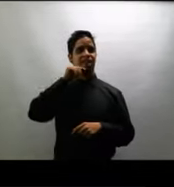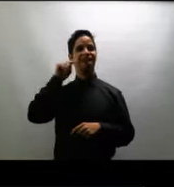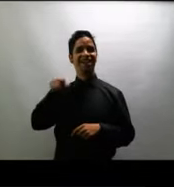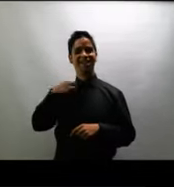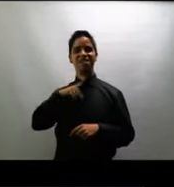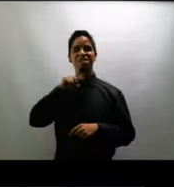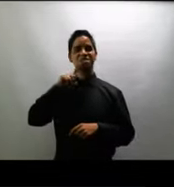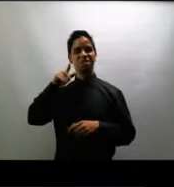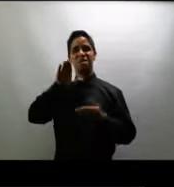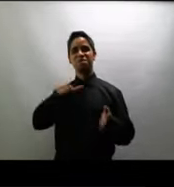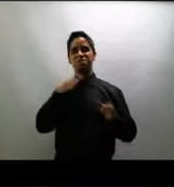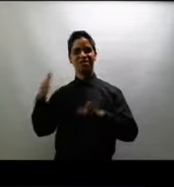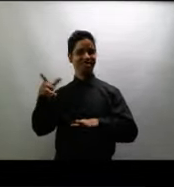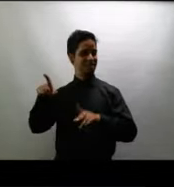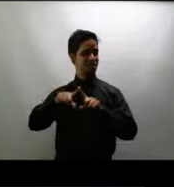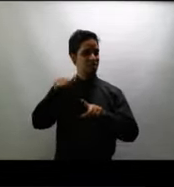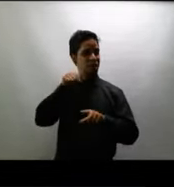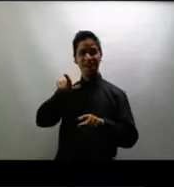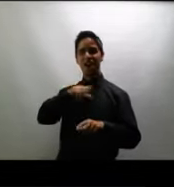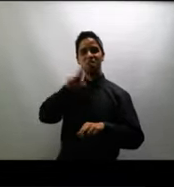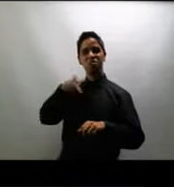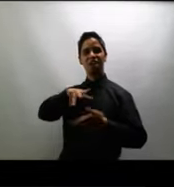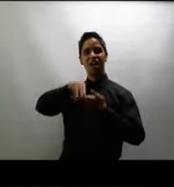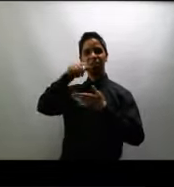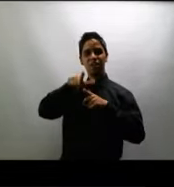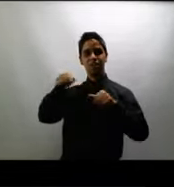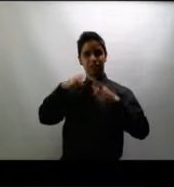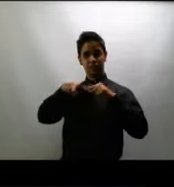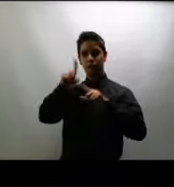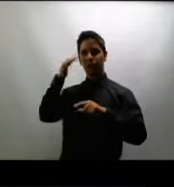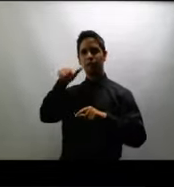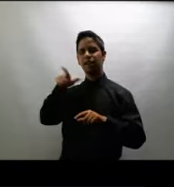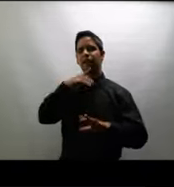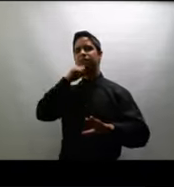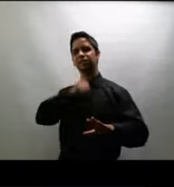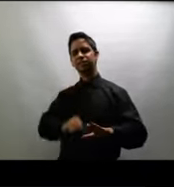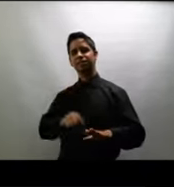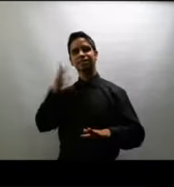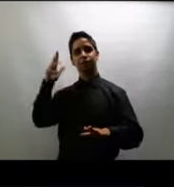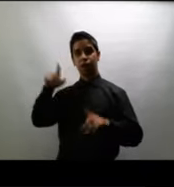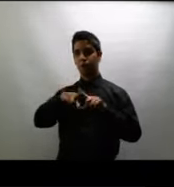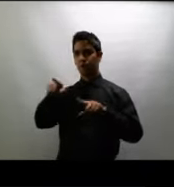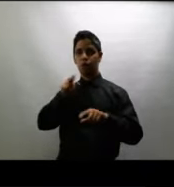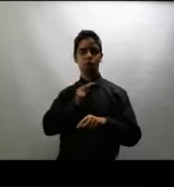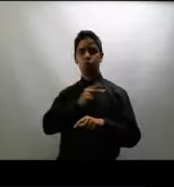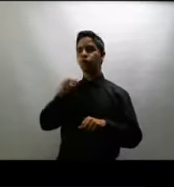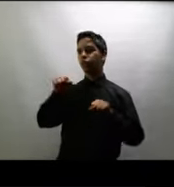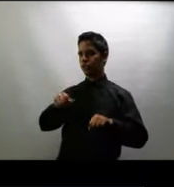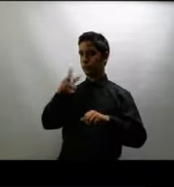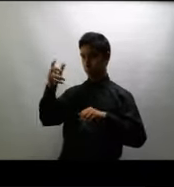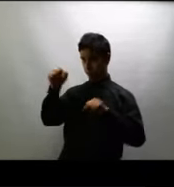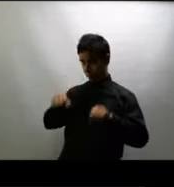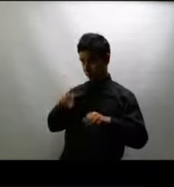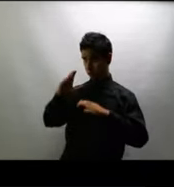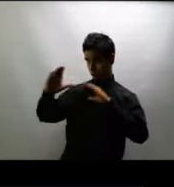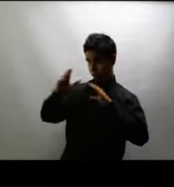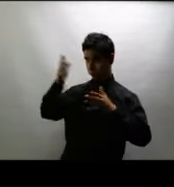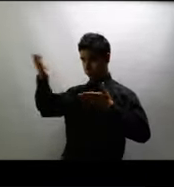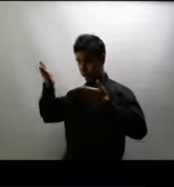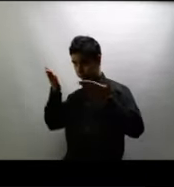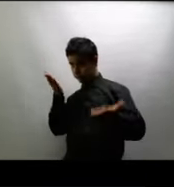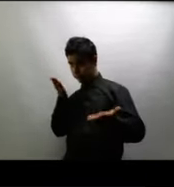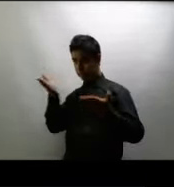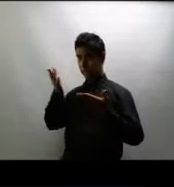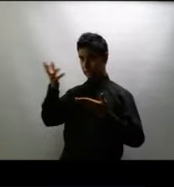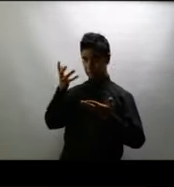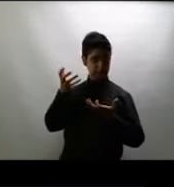Y ella nunca aprendió lenguaje de señas porque era bien ancianita. Pero sí, nosotros nos comunicamos con ella, ella nos decía,